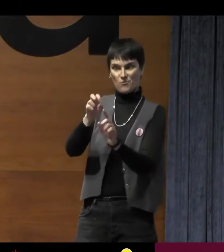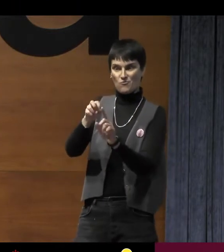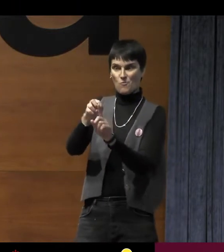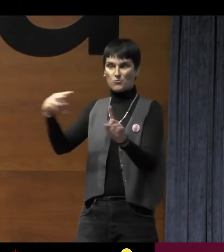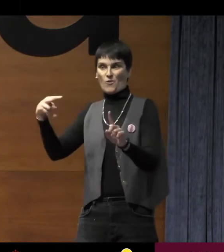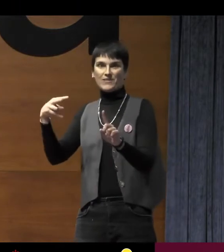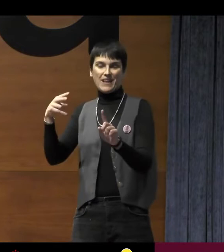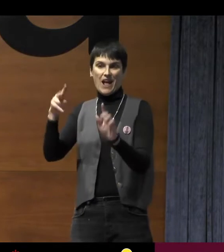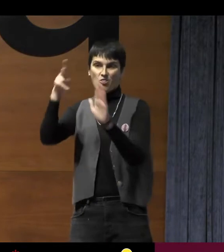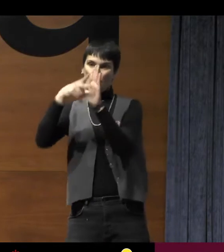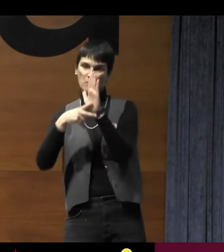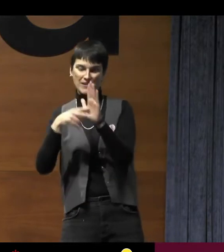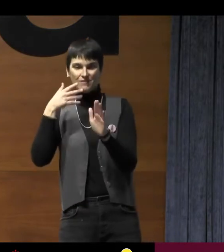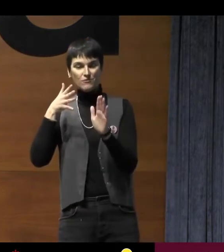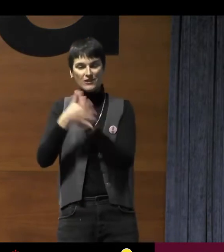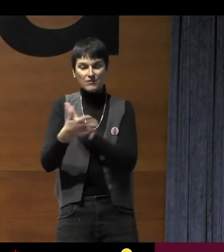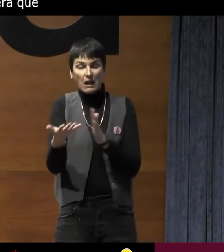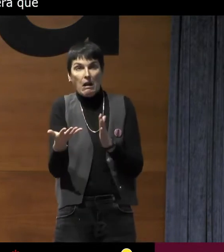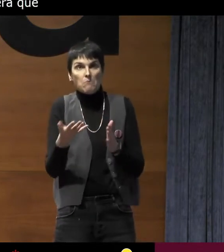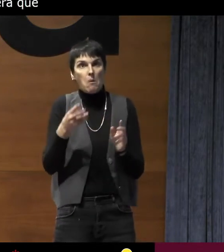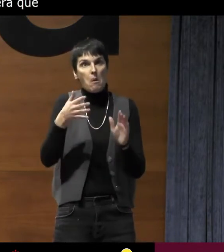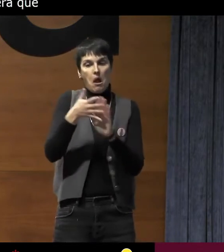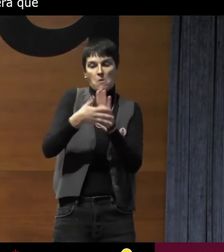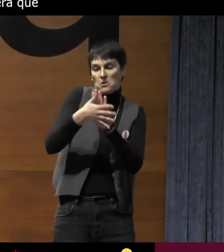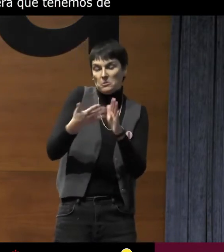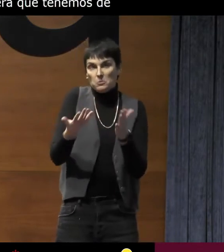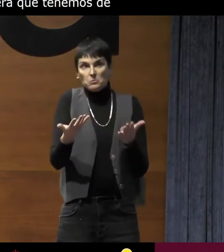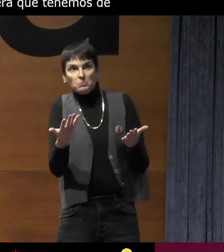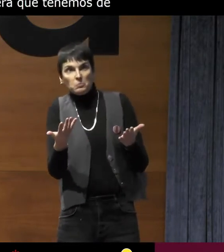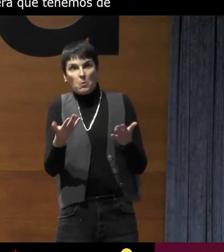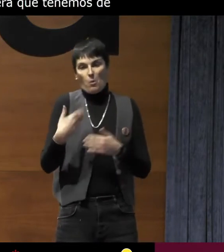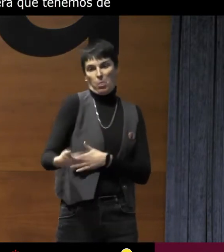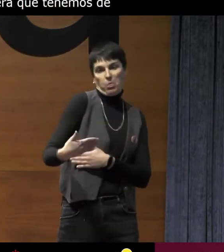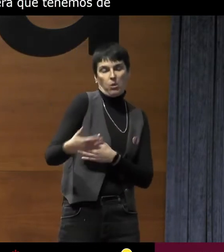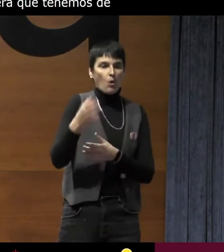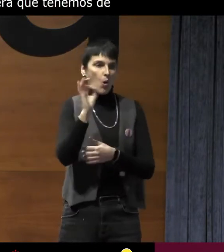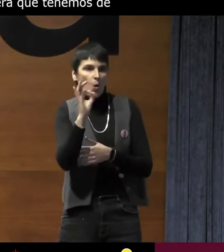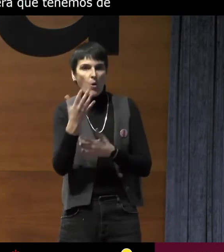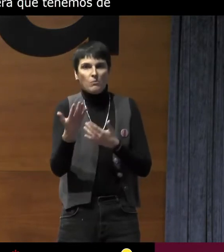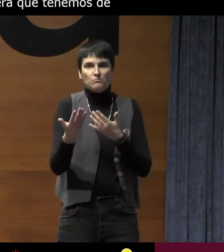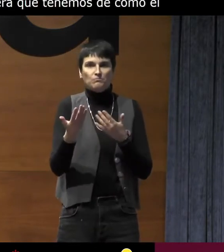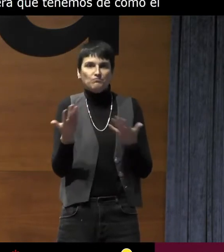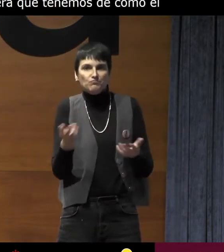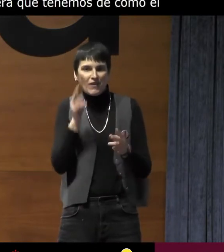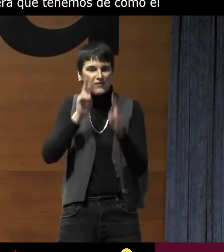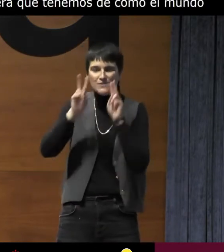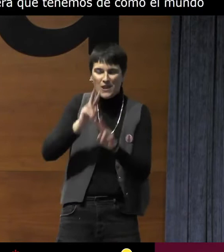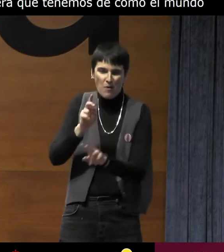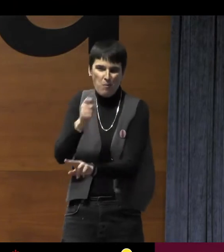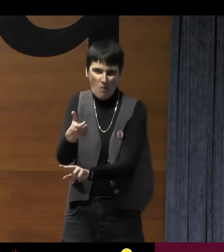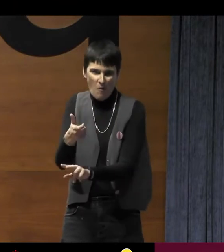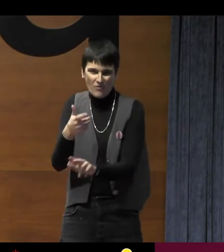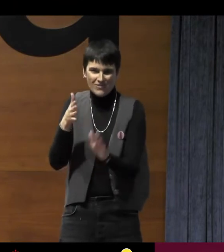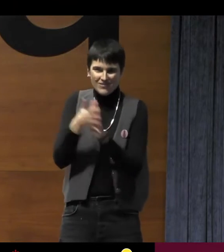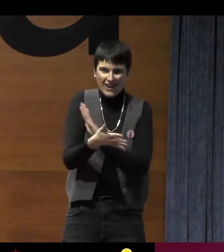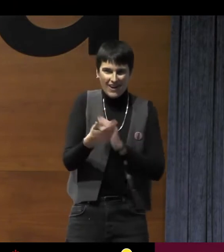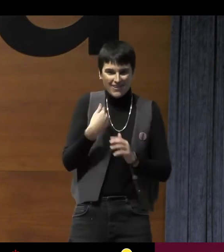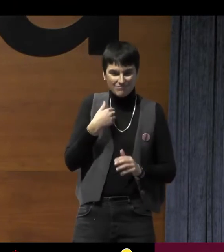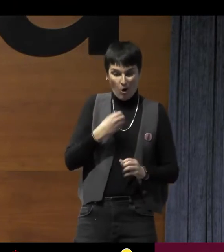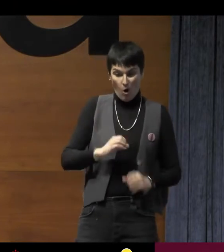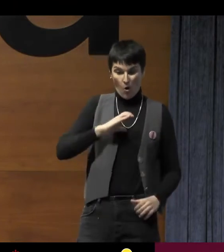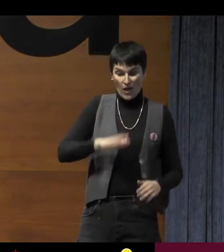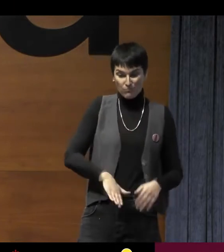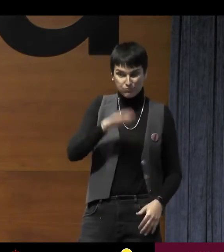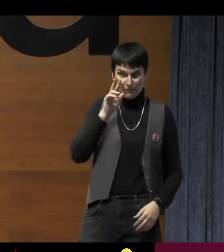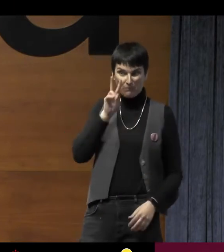es la manera que tenemos de cómo el mundo percibe la lengua de signos. Si pensamos que es